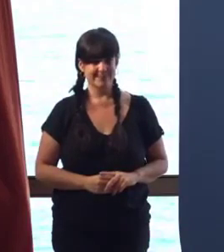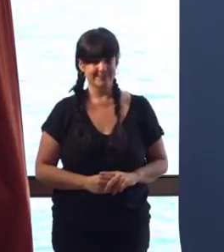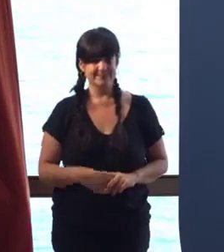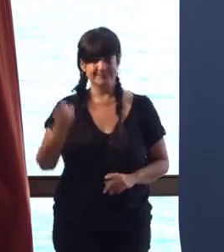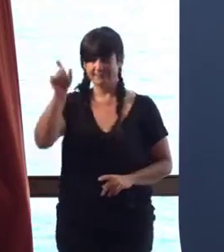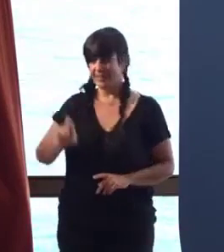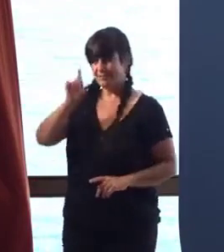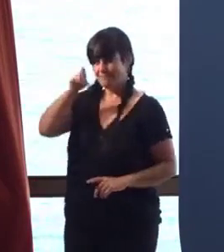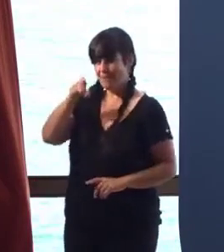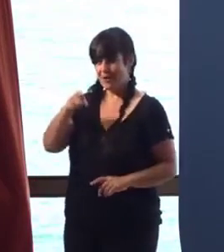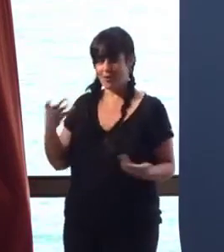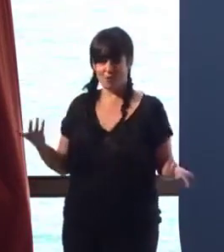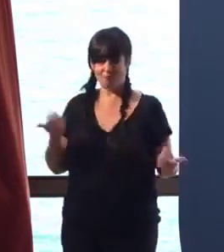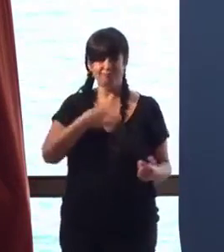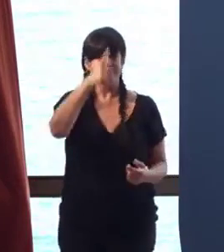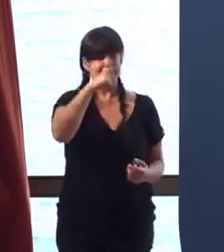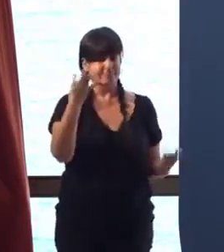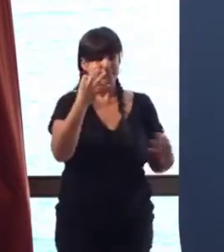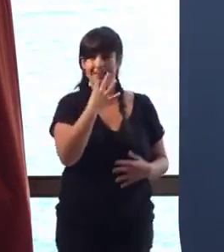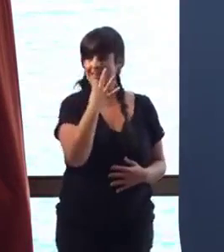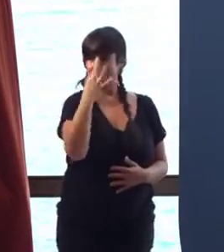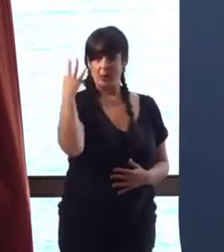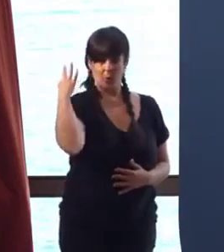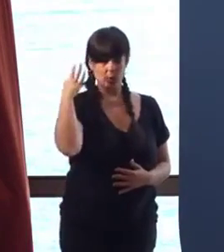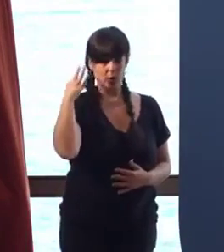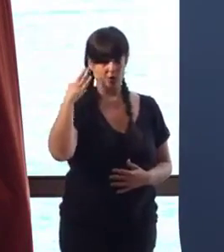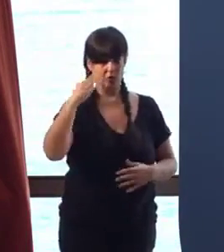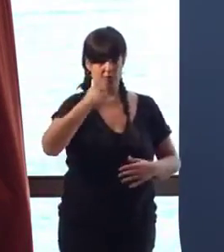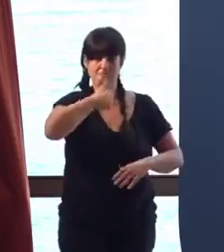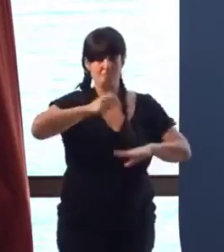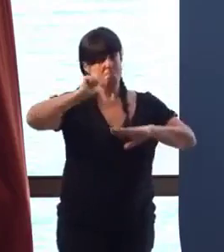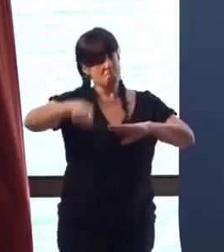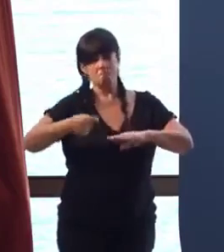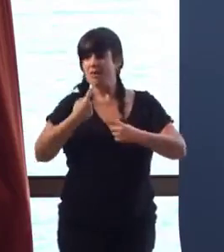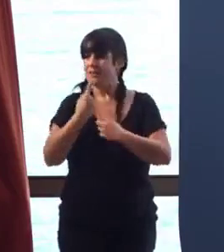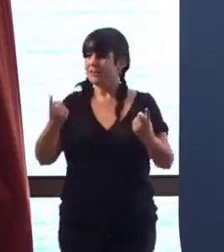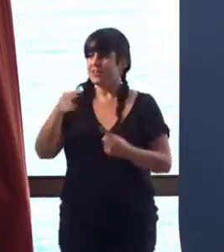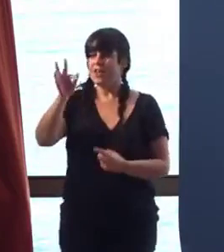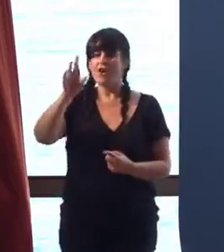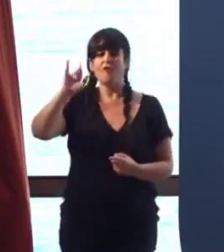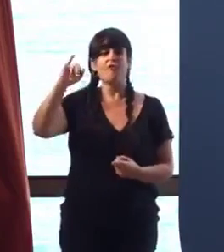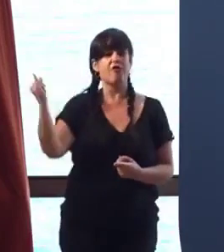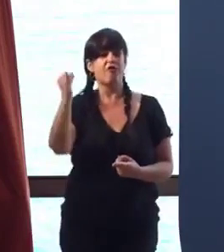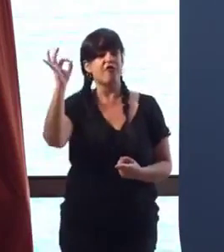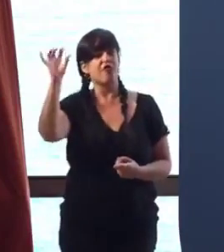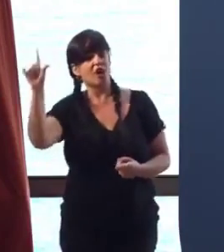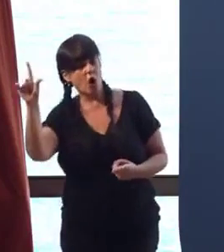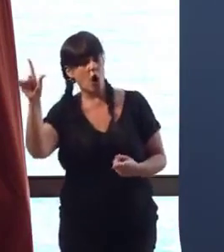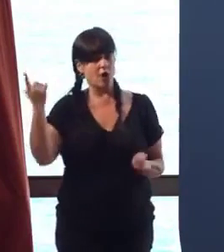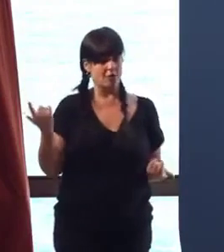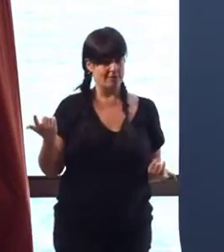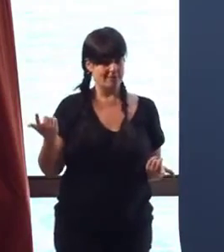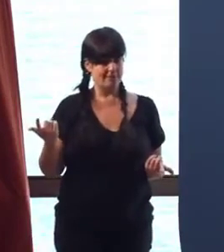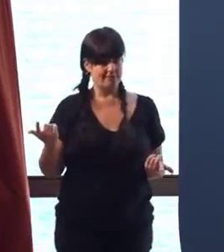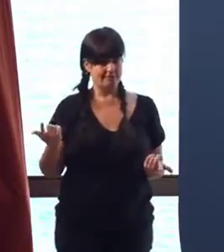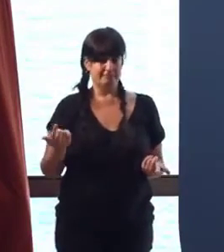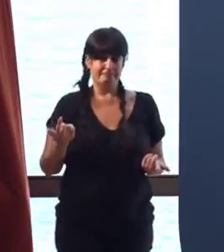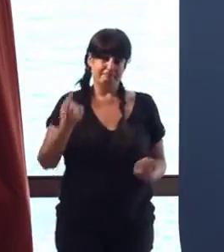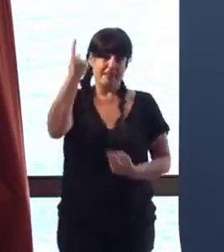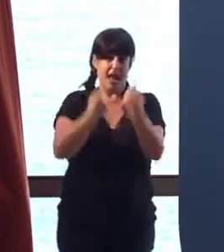Ceijó, me acuerdo que hace cuatro años a José Manuel Beiras le llamaba frijol. Y claro, algunos